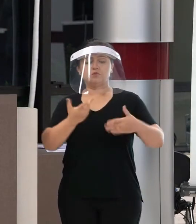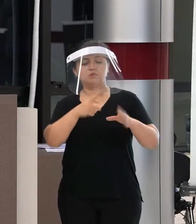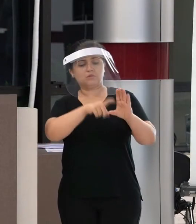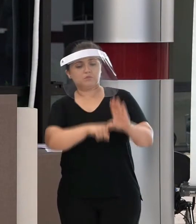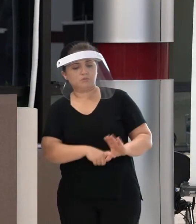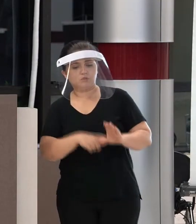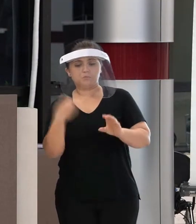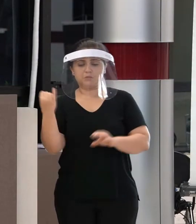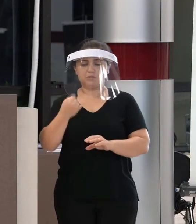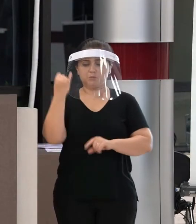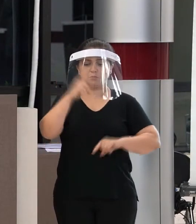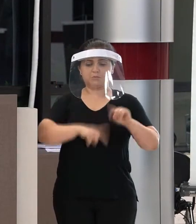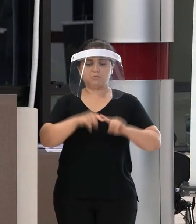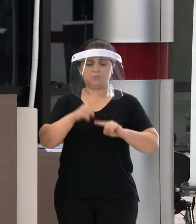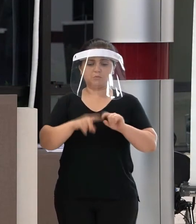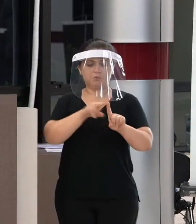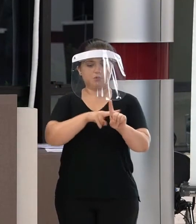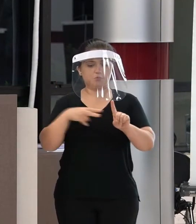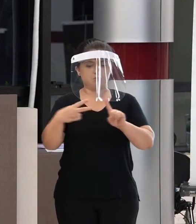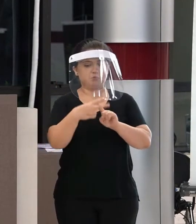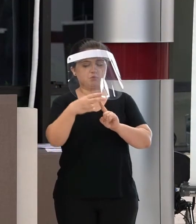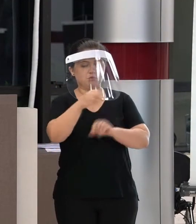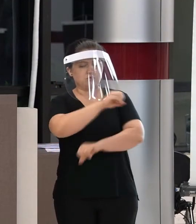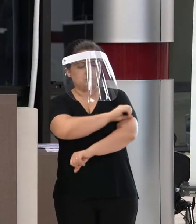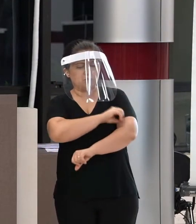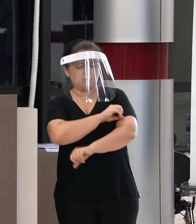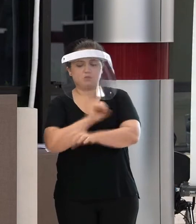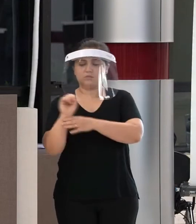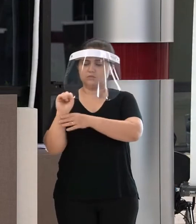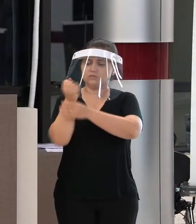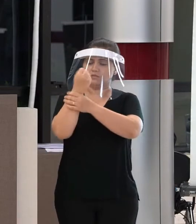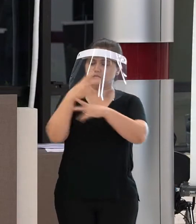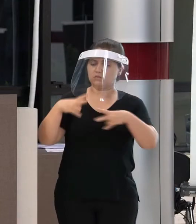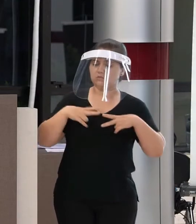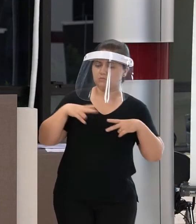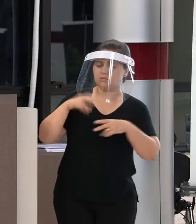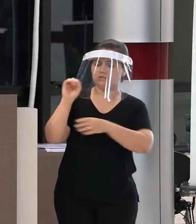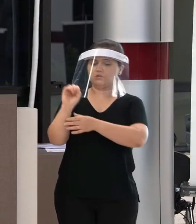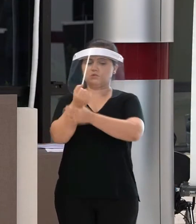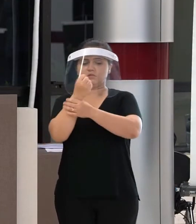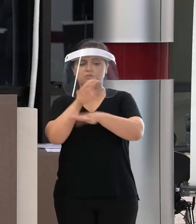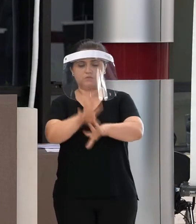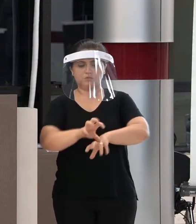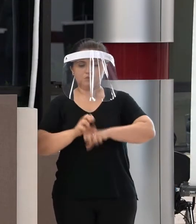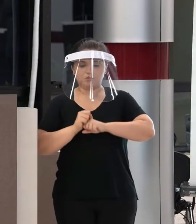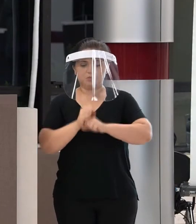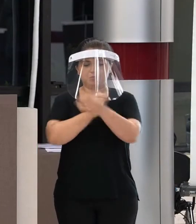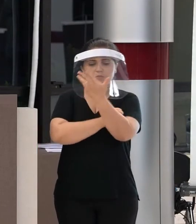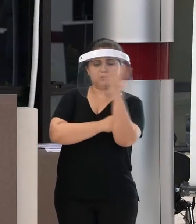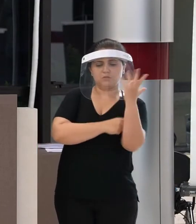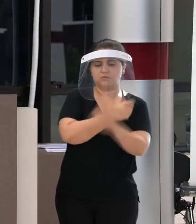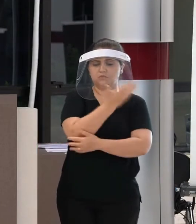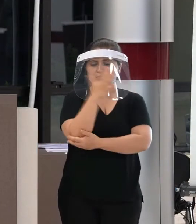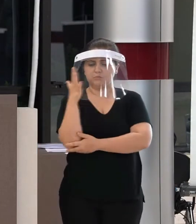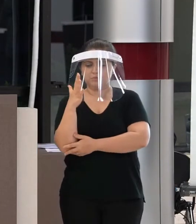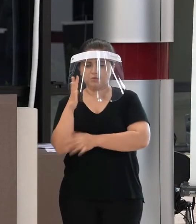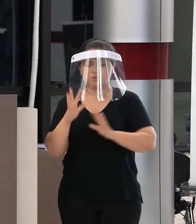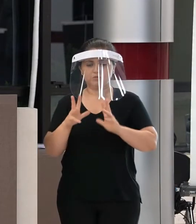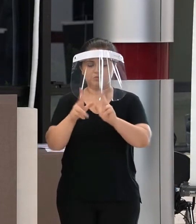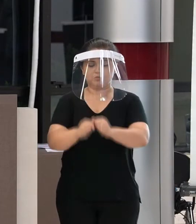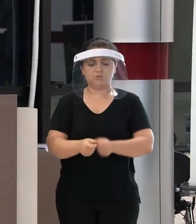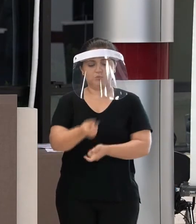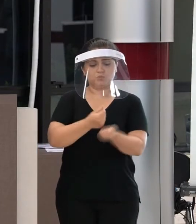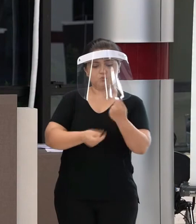da importância do equipamento do ponto de vista operacional, segurança pessoal, segurança da instalação, meio ambiente, dos